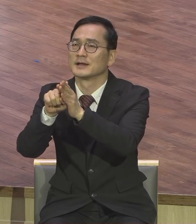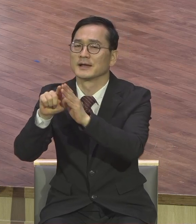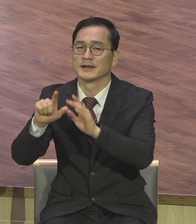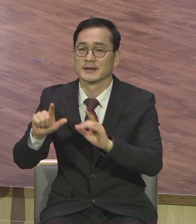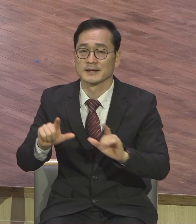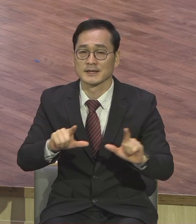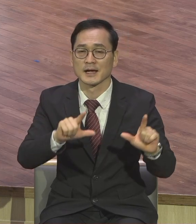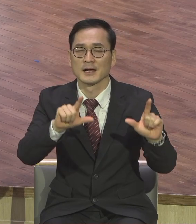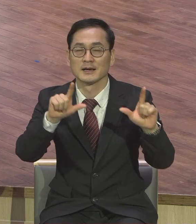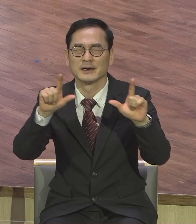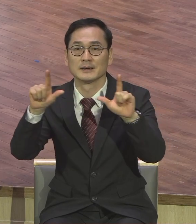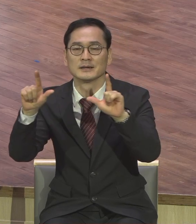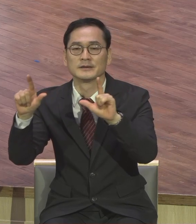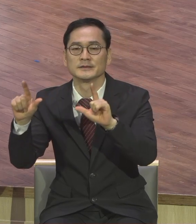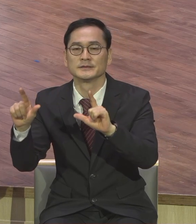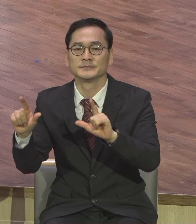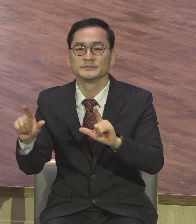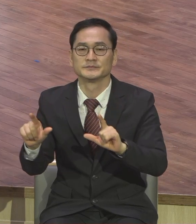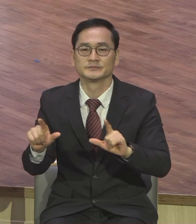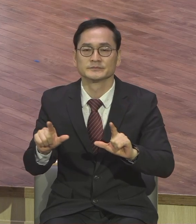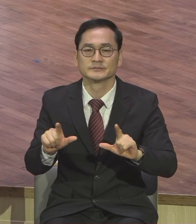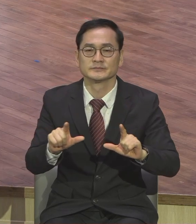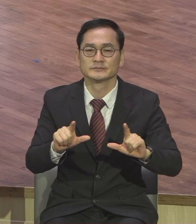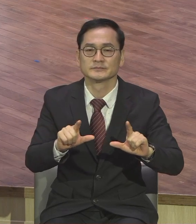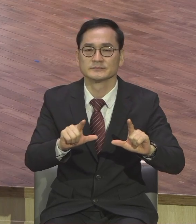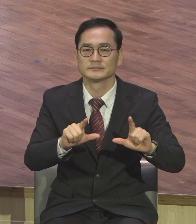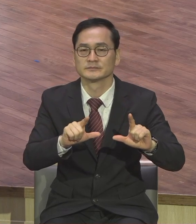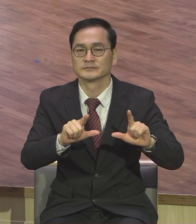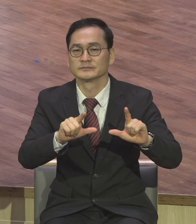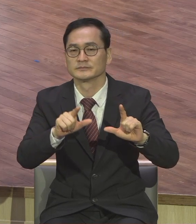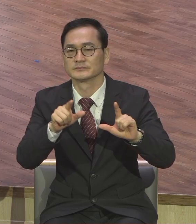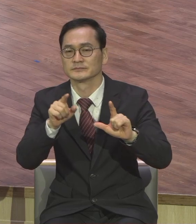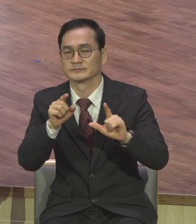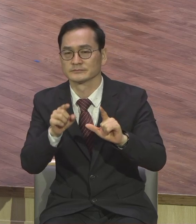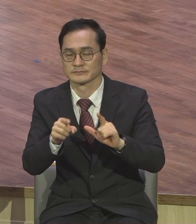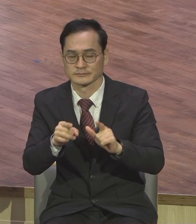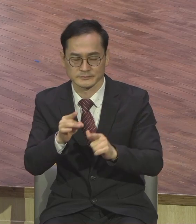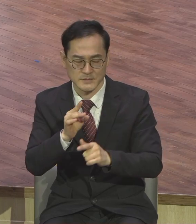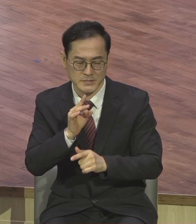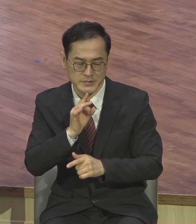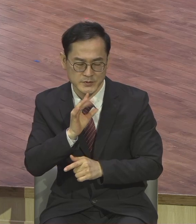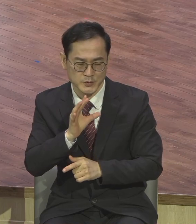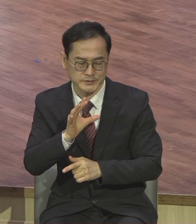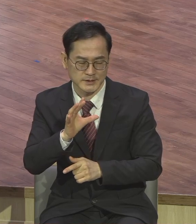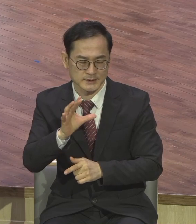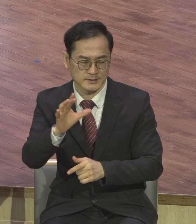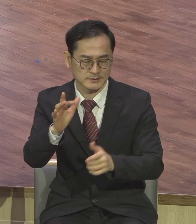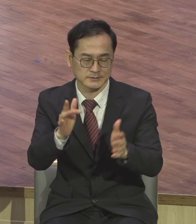We'll be right back.